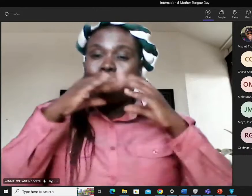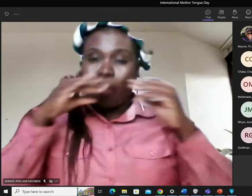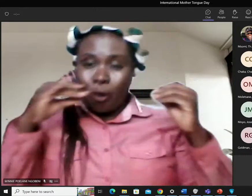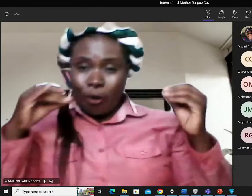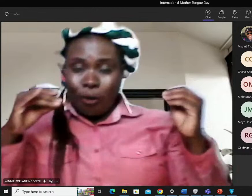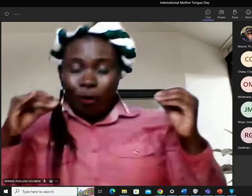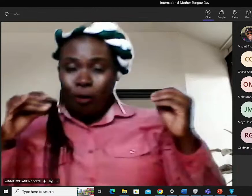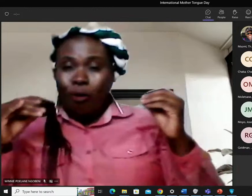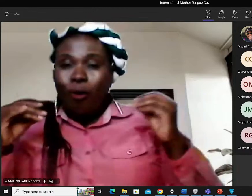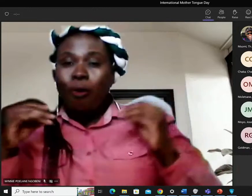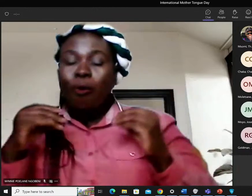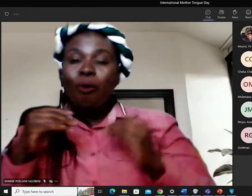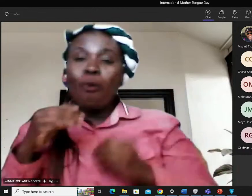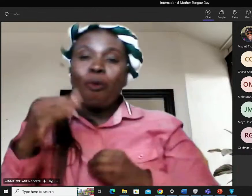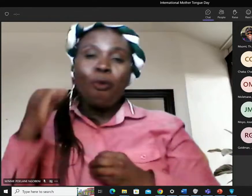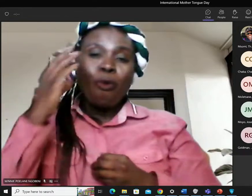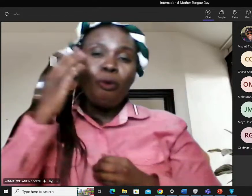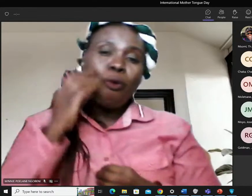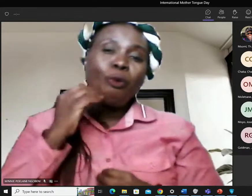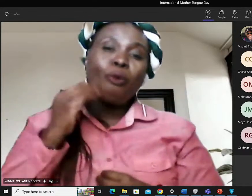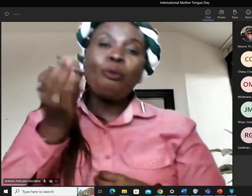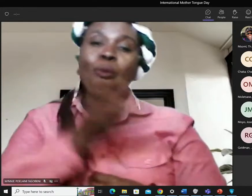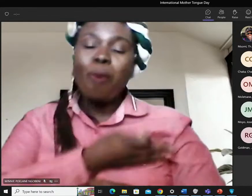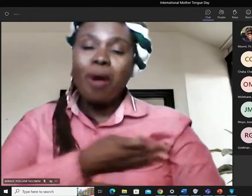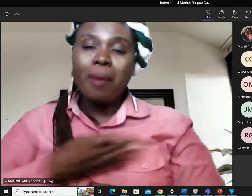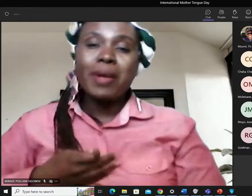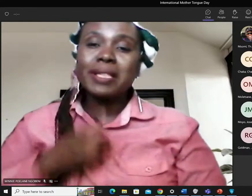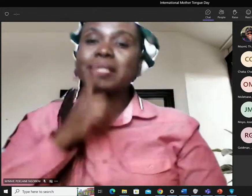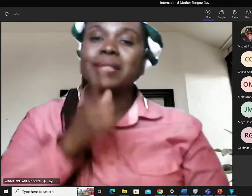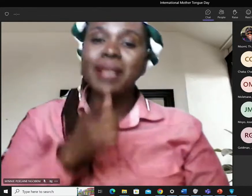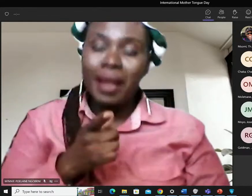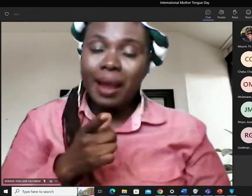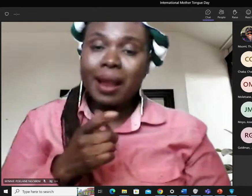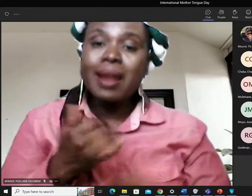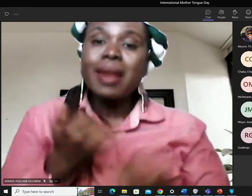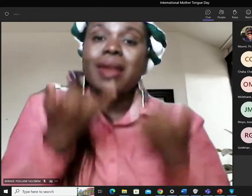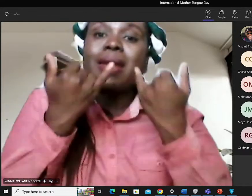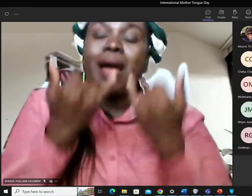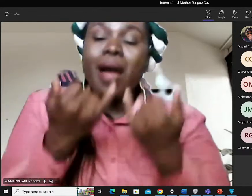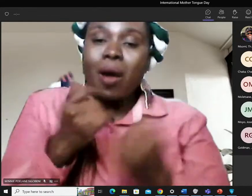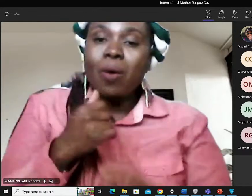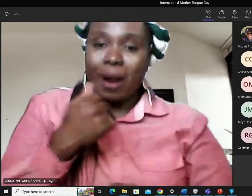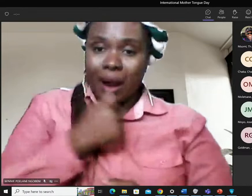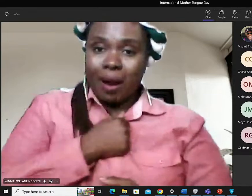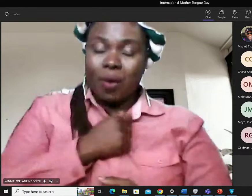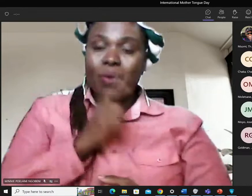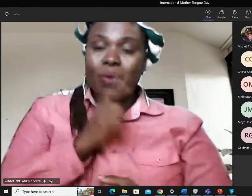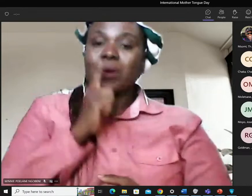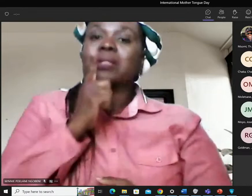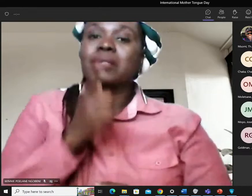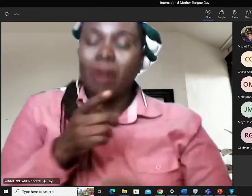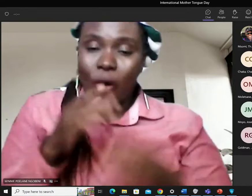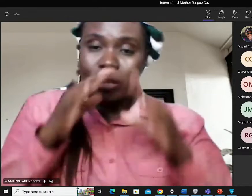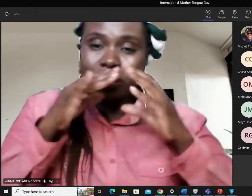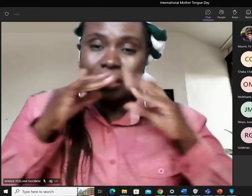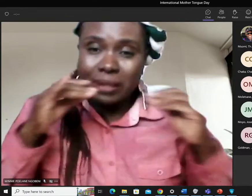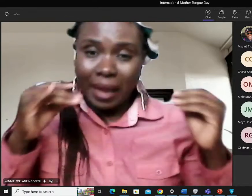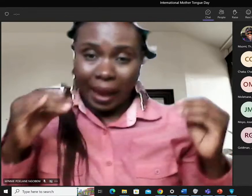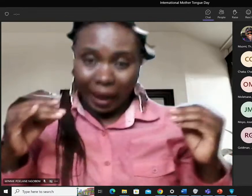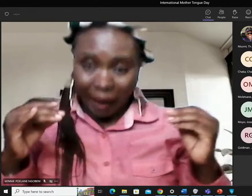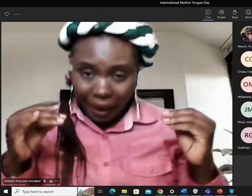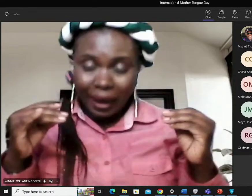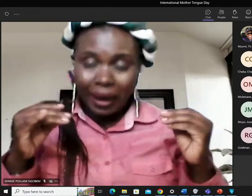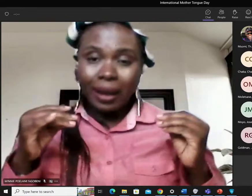esitsho kumakhulu. Ngoku ke ndiza kuyiculela wena athandwa, watsho umama,